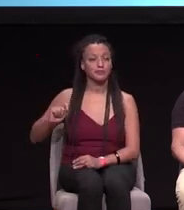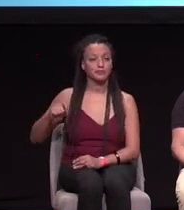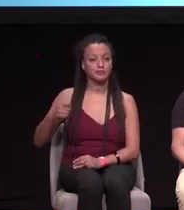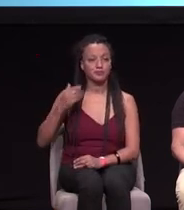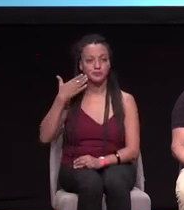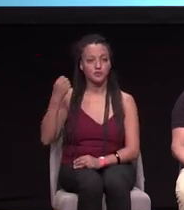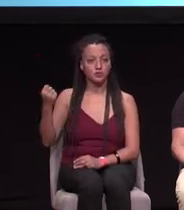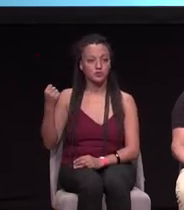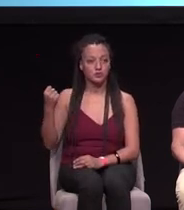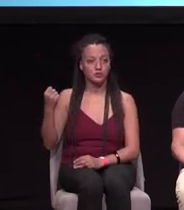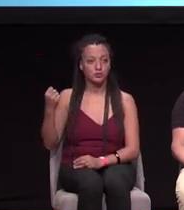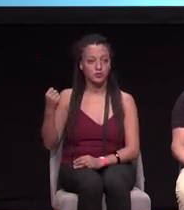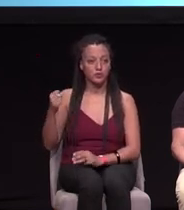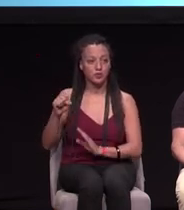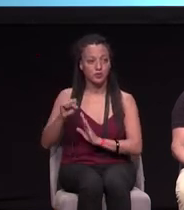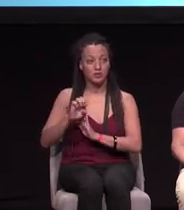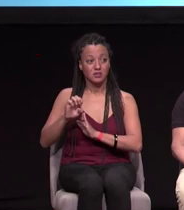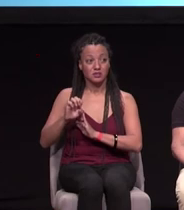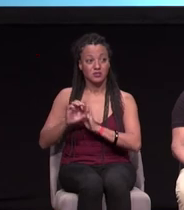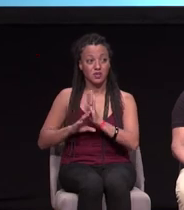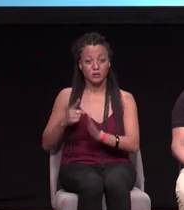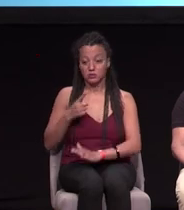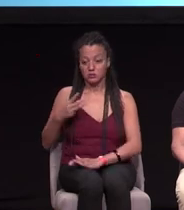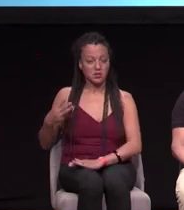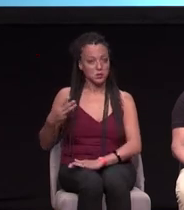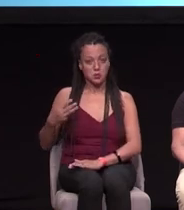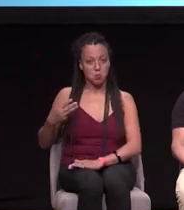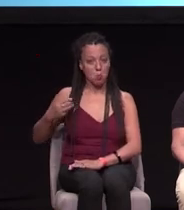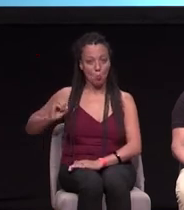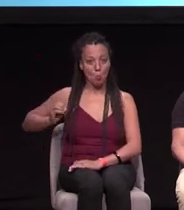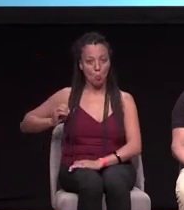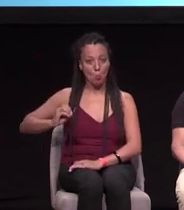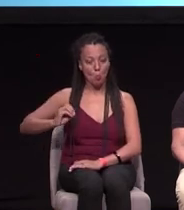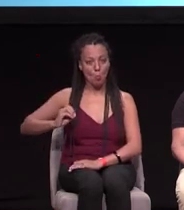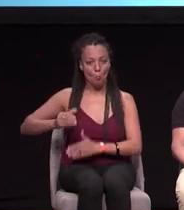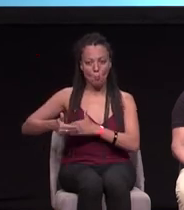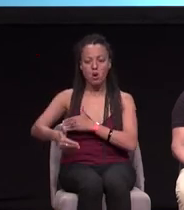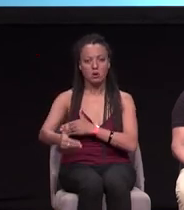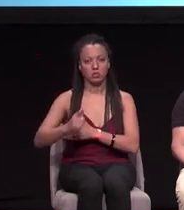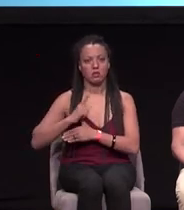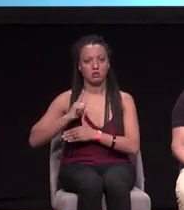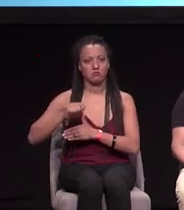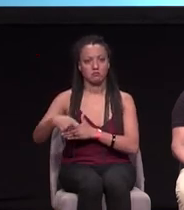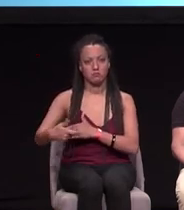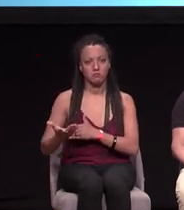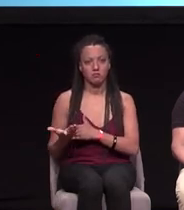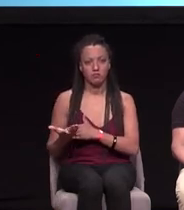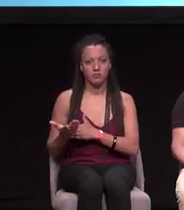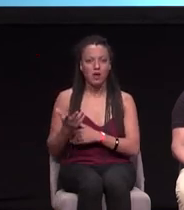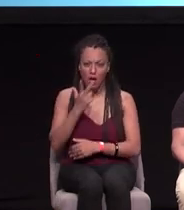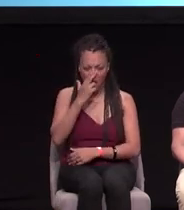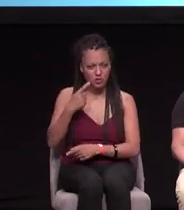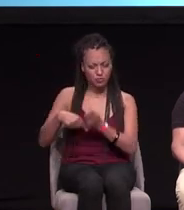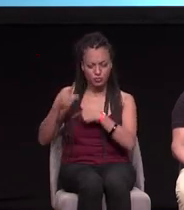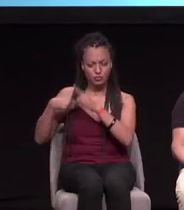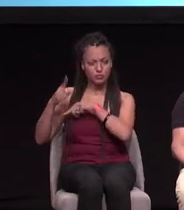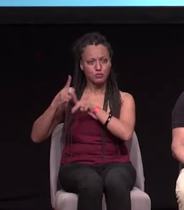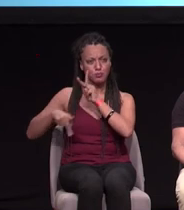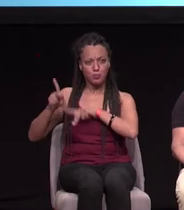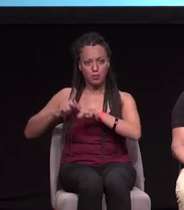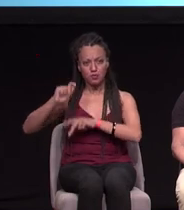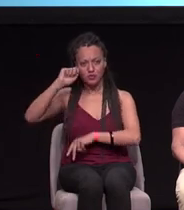antes do século 13 por exemplo será que esses povos essa cultura essas negras e negros podem